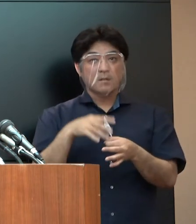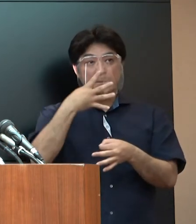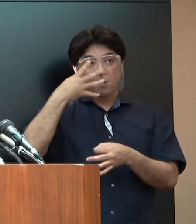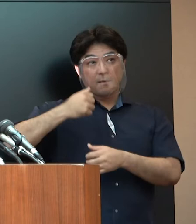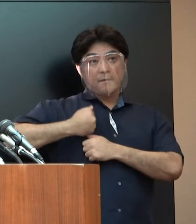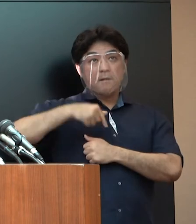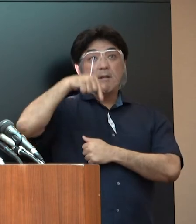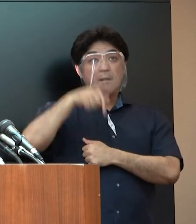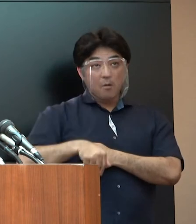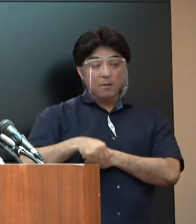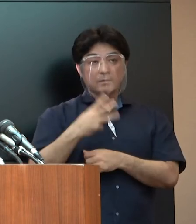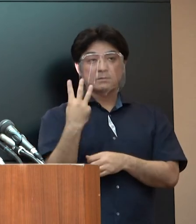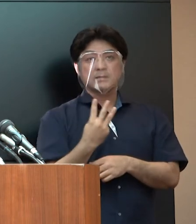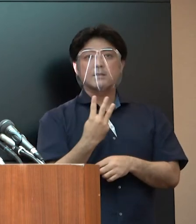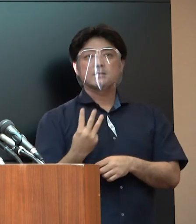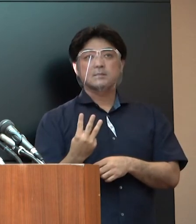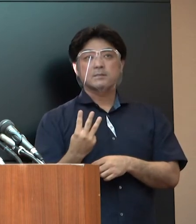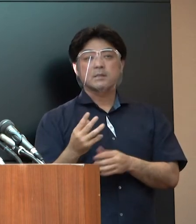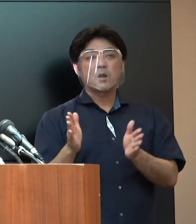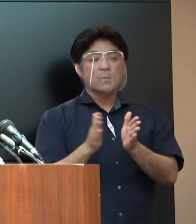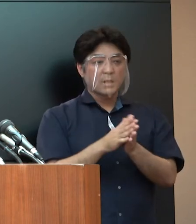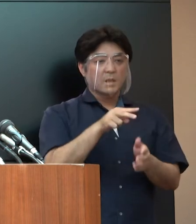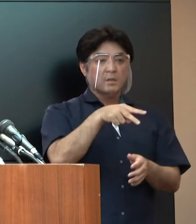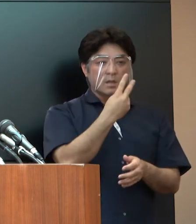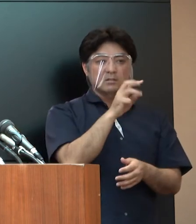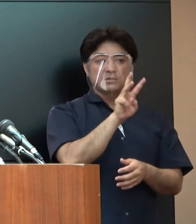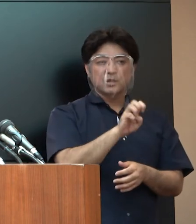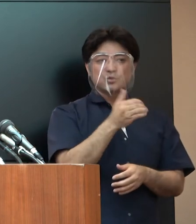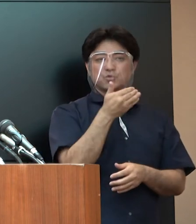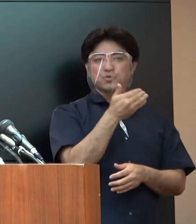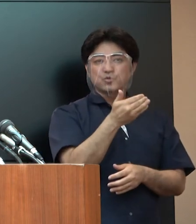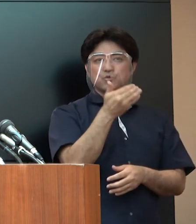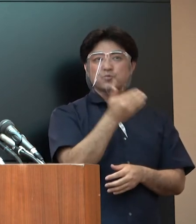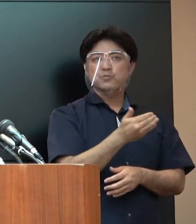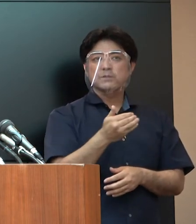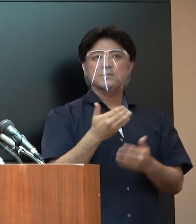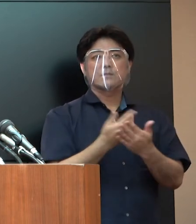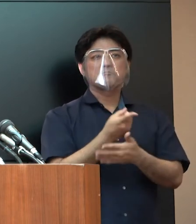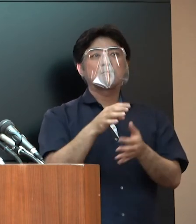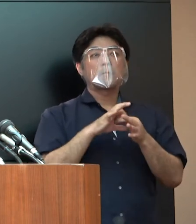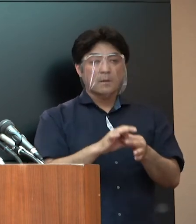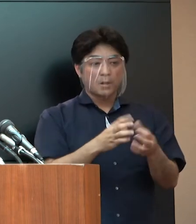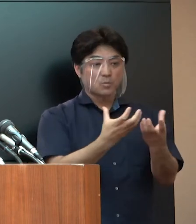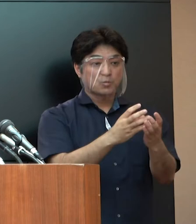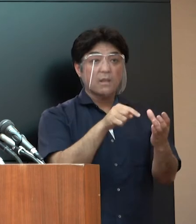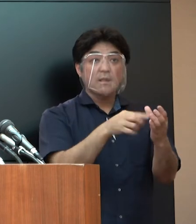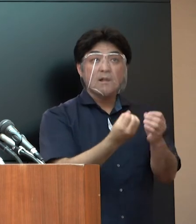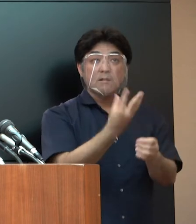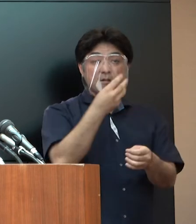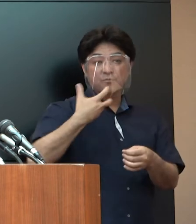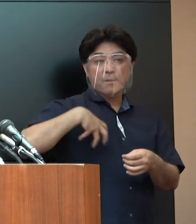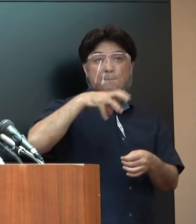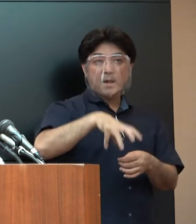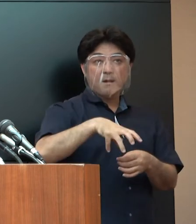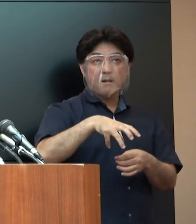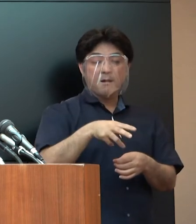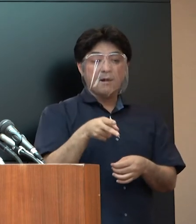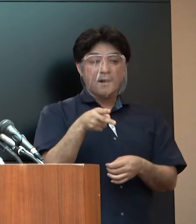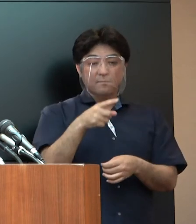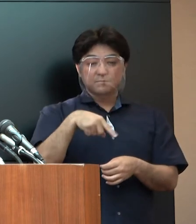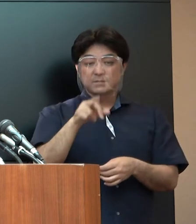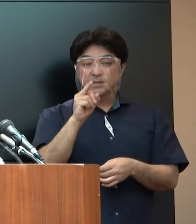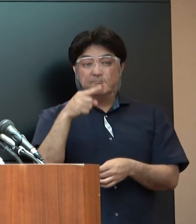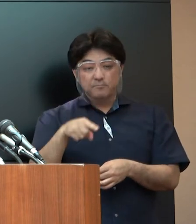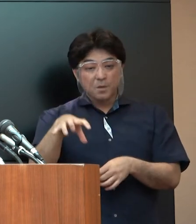感染者は本日の3人を加え239人となっています。クラスターが発生している普天間飛行場やキャンプハンセンについ